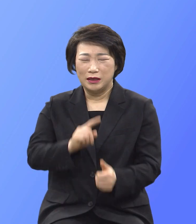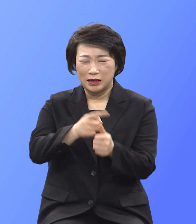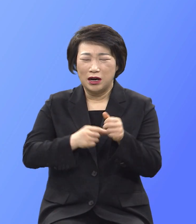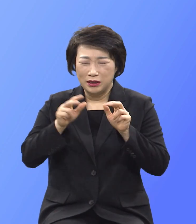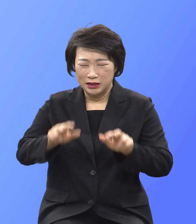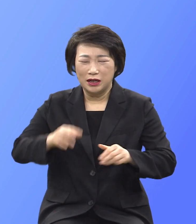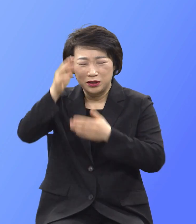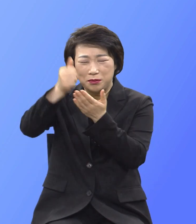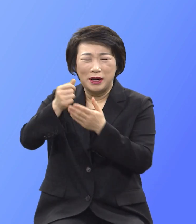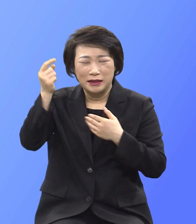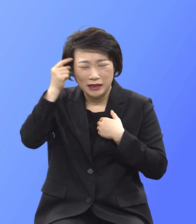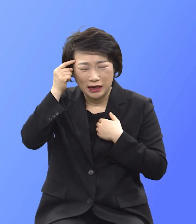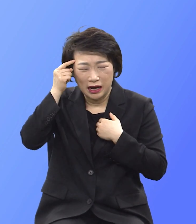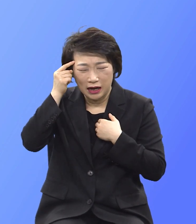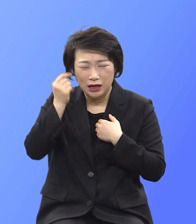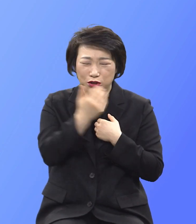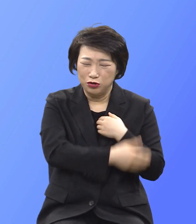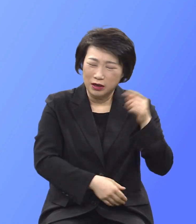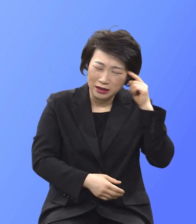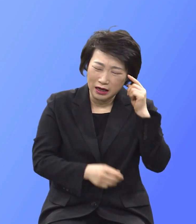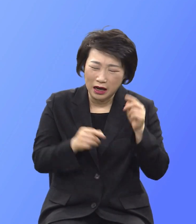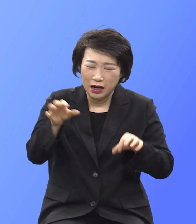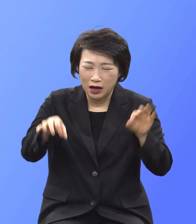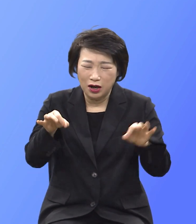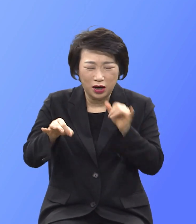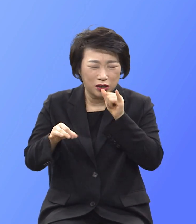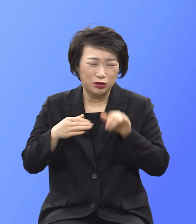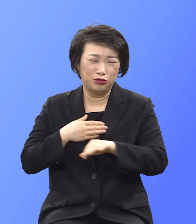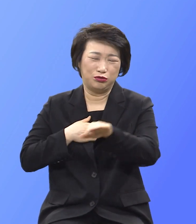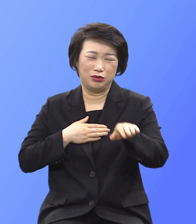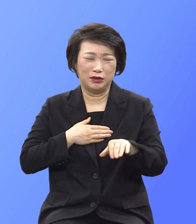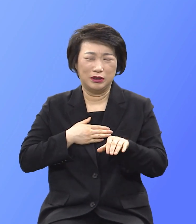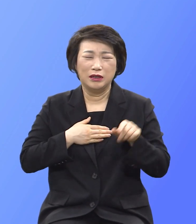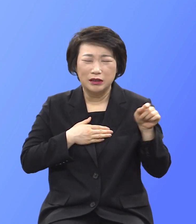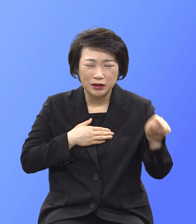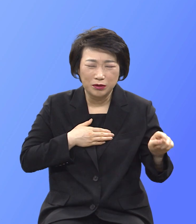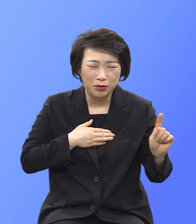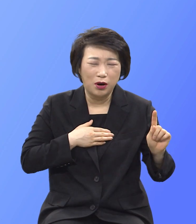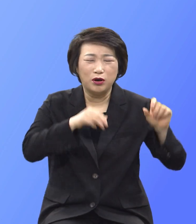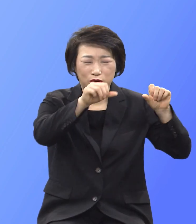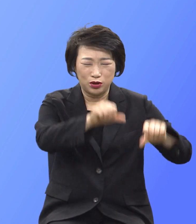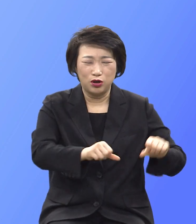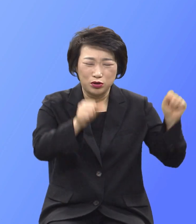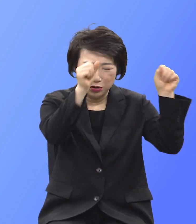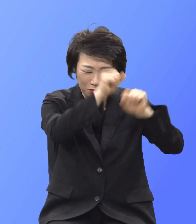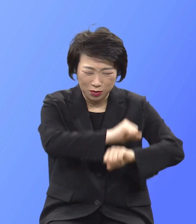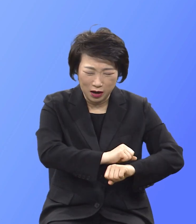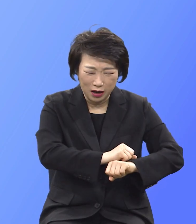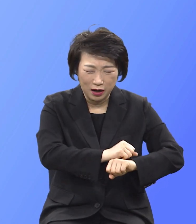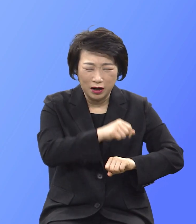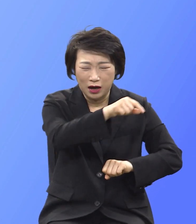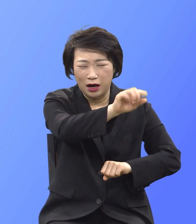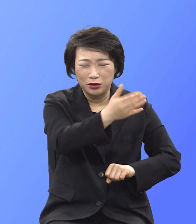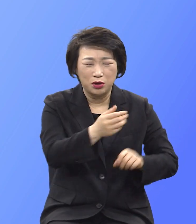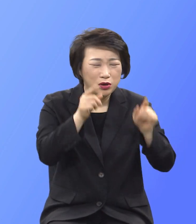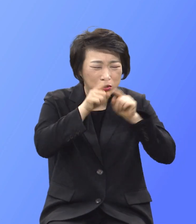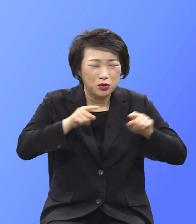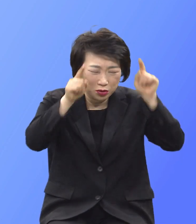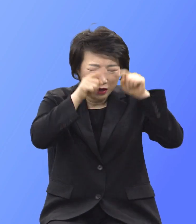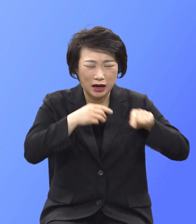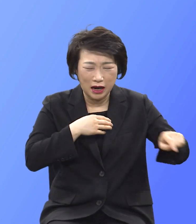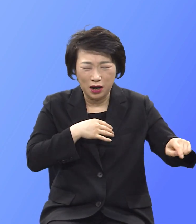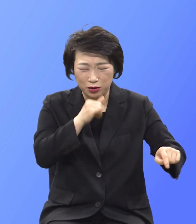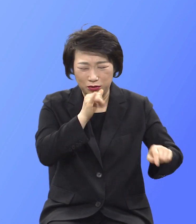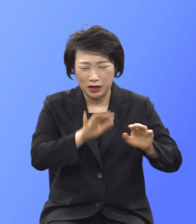그러므로 성령의 생각 아니면 육신의 생각이니 하나는 저주와 파멸과 멸망과